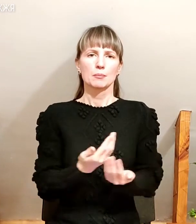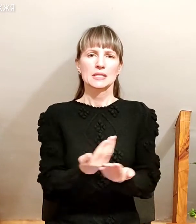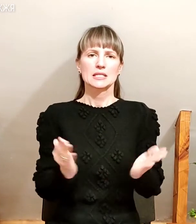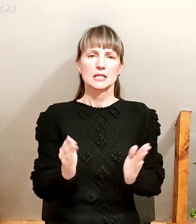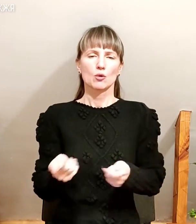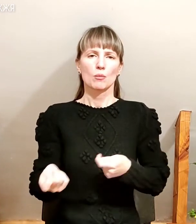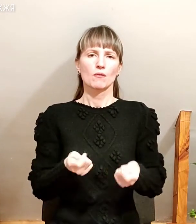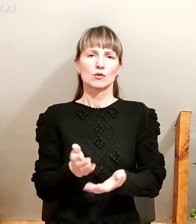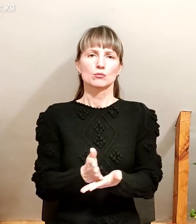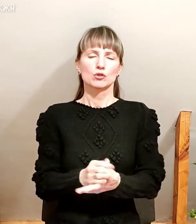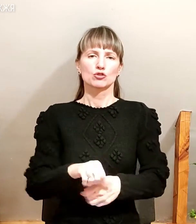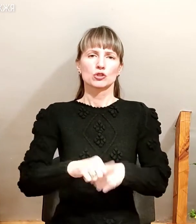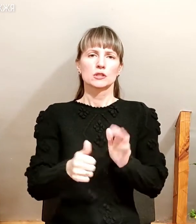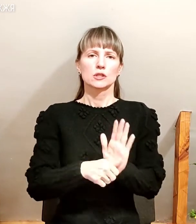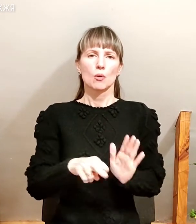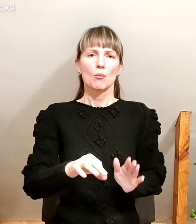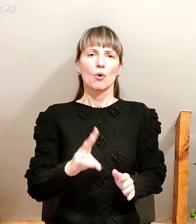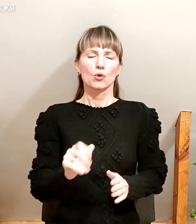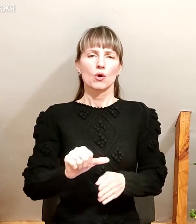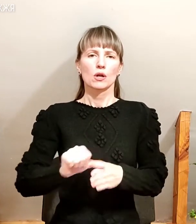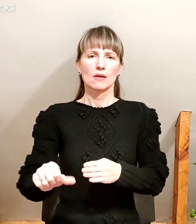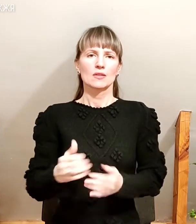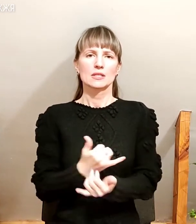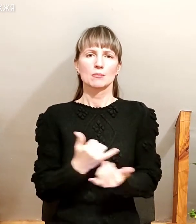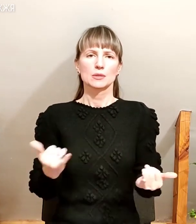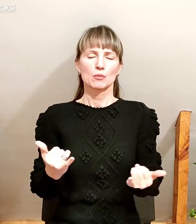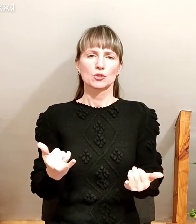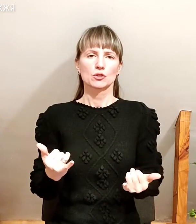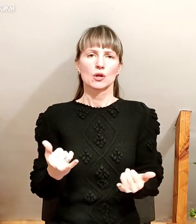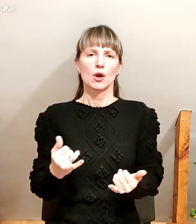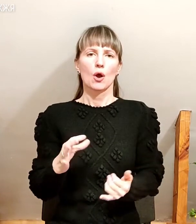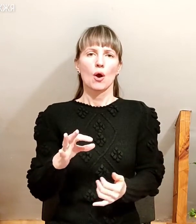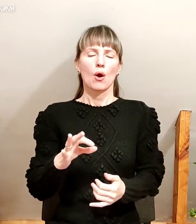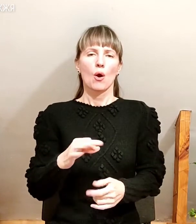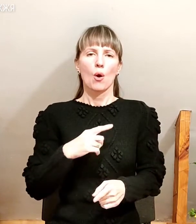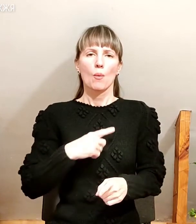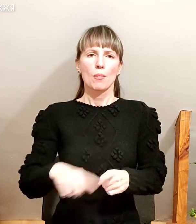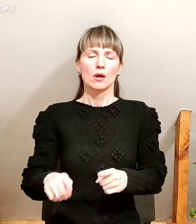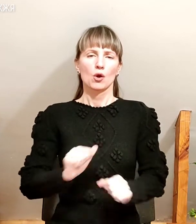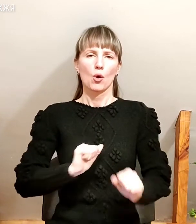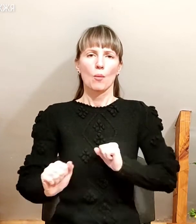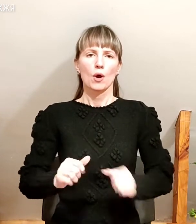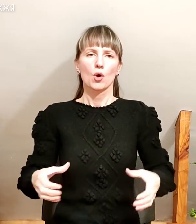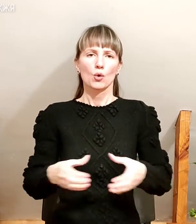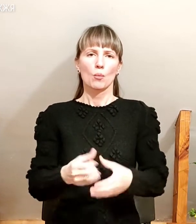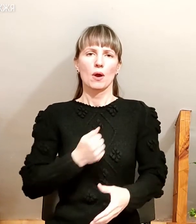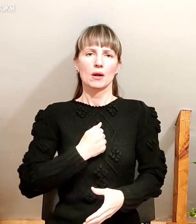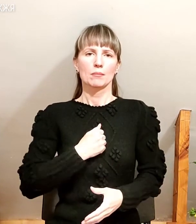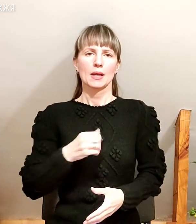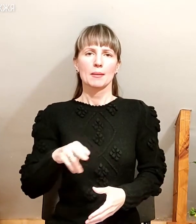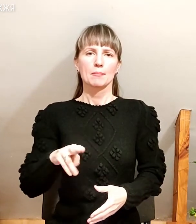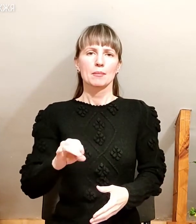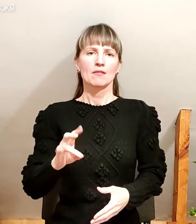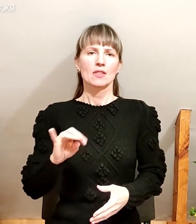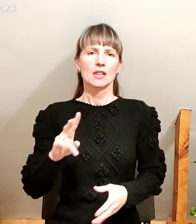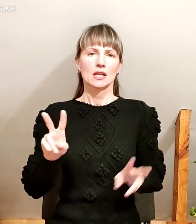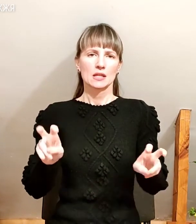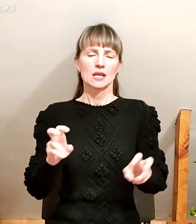16-го полку окремого оперативного забезпечення оперативного командування групи армії «Південь» Сергій Серіков. Ви також можете